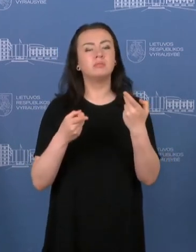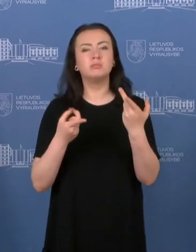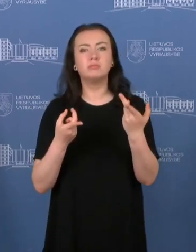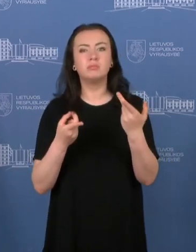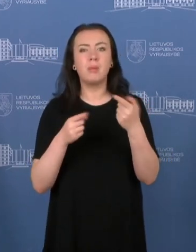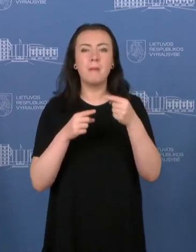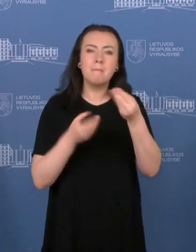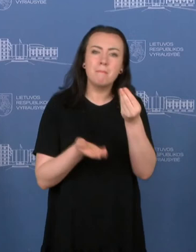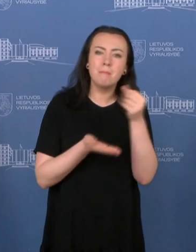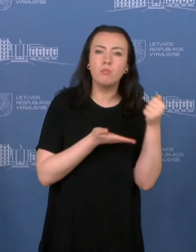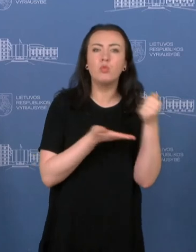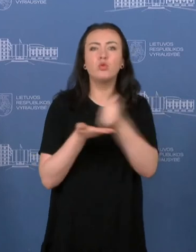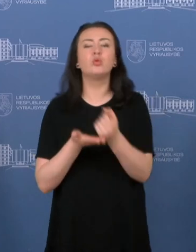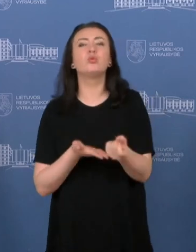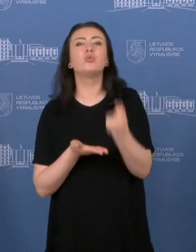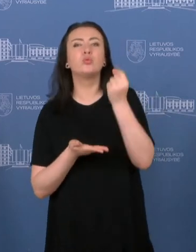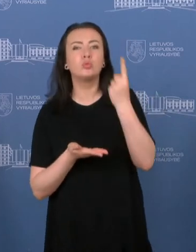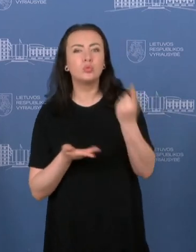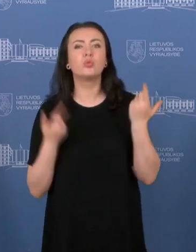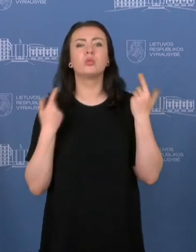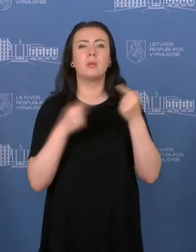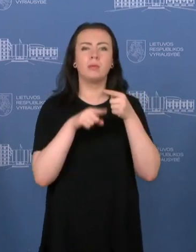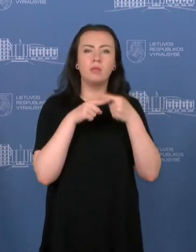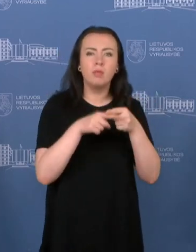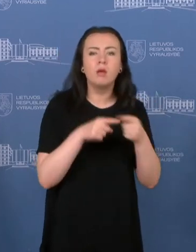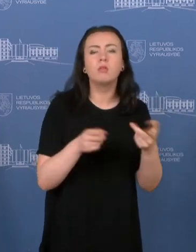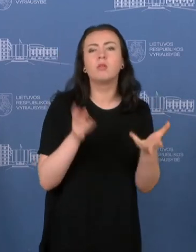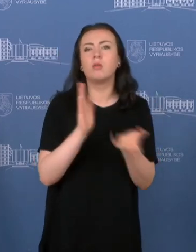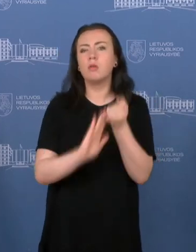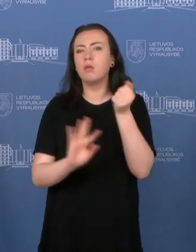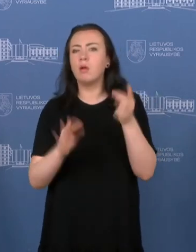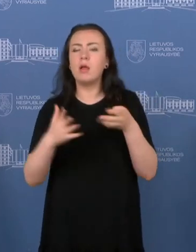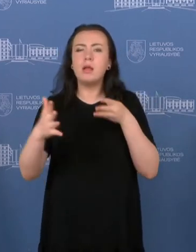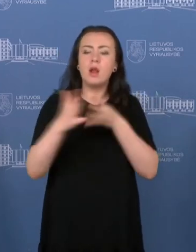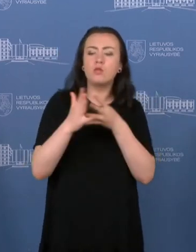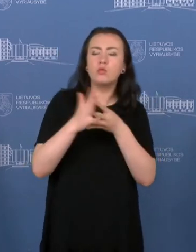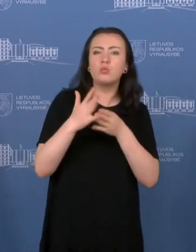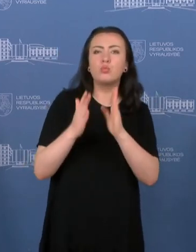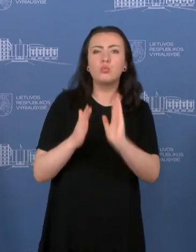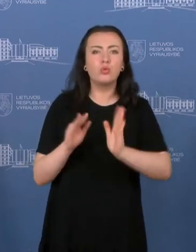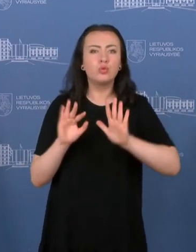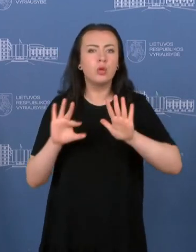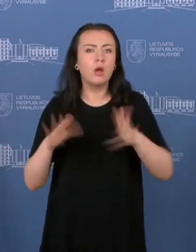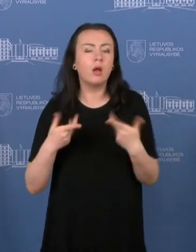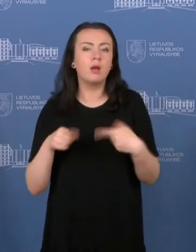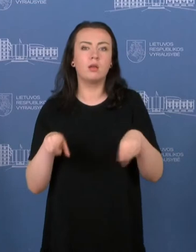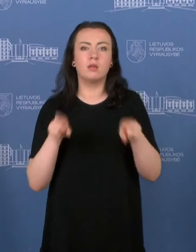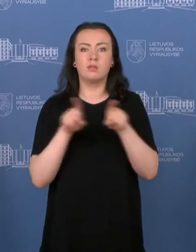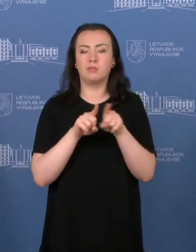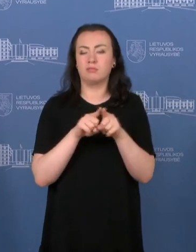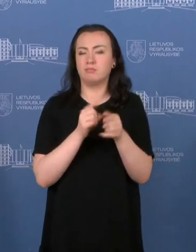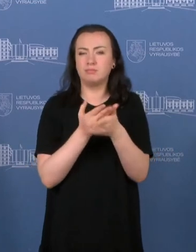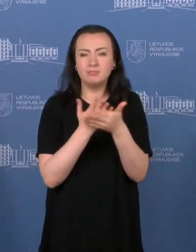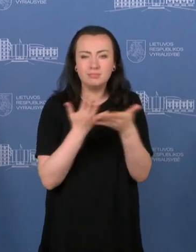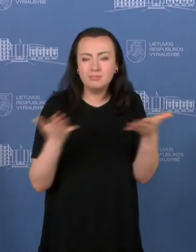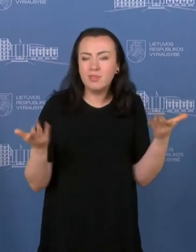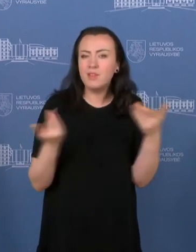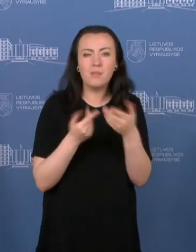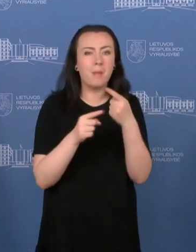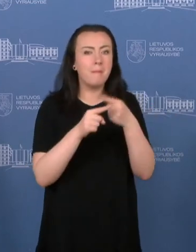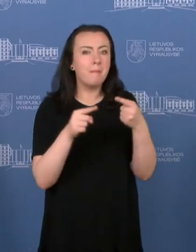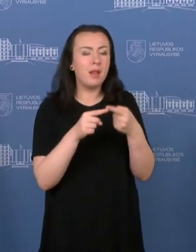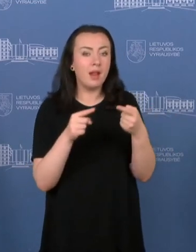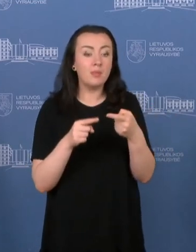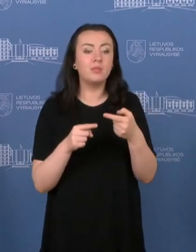tiek finansinius instrumentus, tiek reguliacinius instrumentus, tiek ir darnaus judumo priemonės,